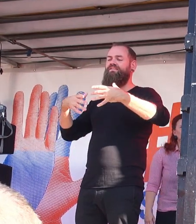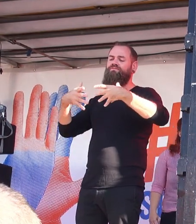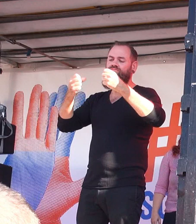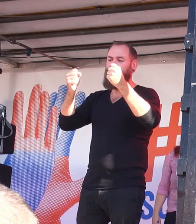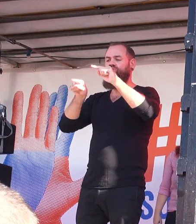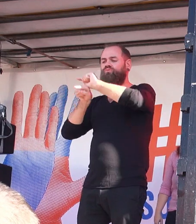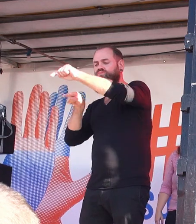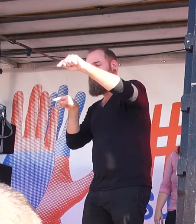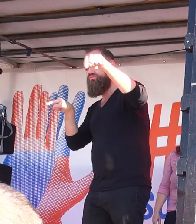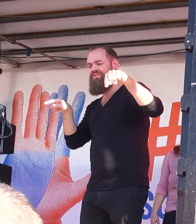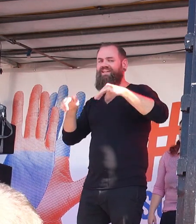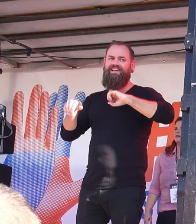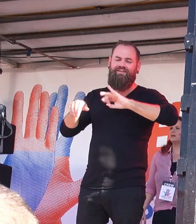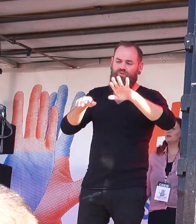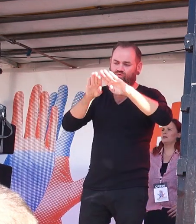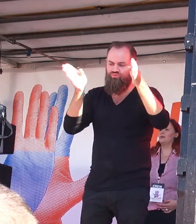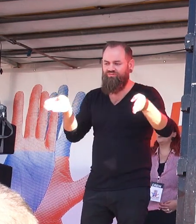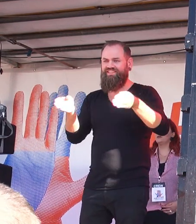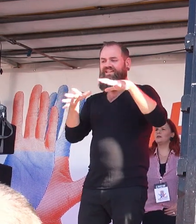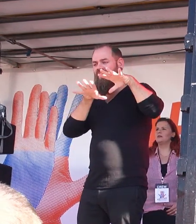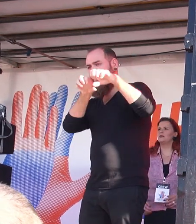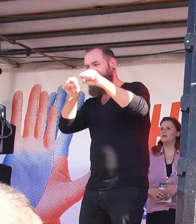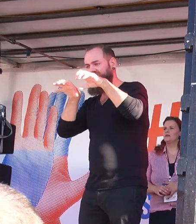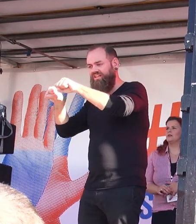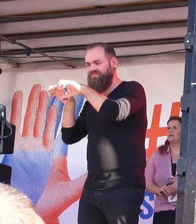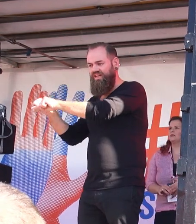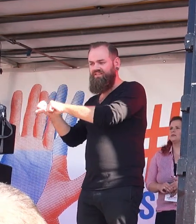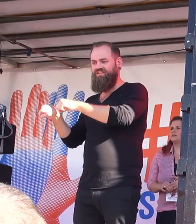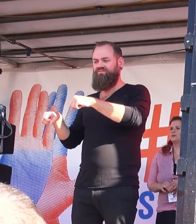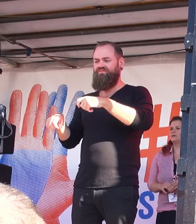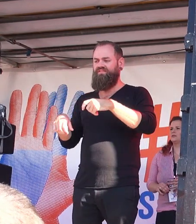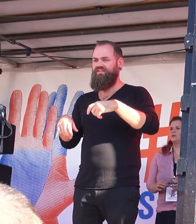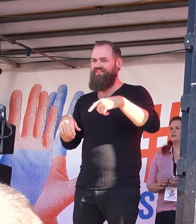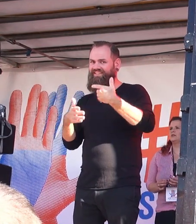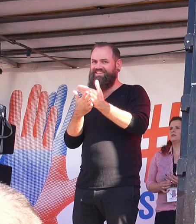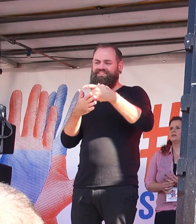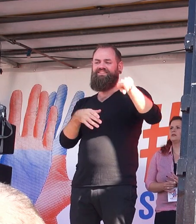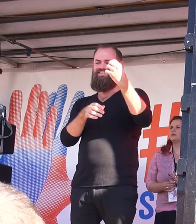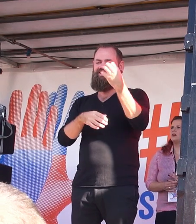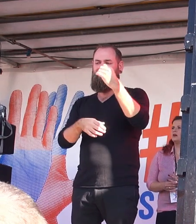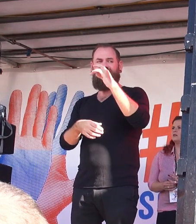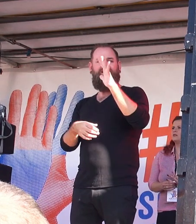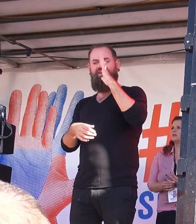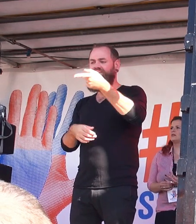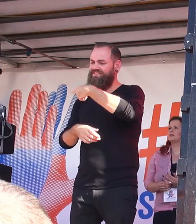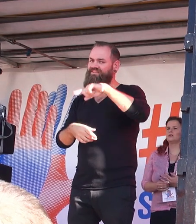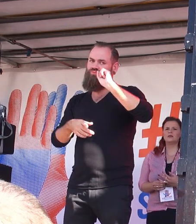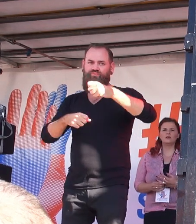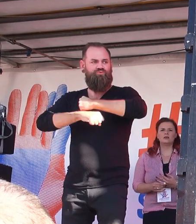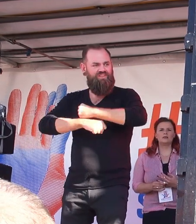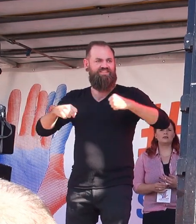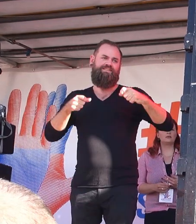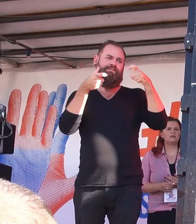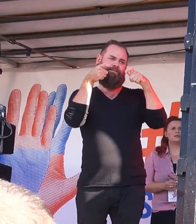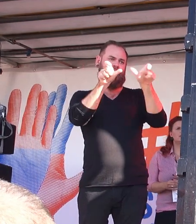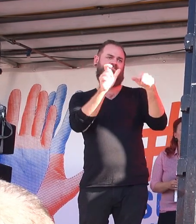Deshalb raus aus der Komfortzone, um ein Zeichen zu setzen für gesellschaftlichen Zusammenhalt, Haltung zu zeigen,